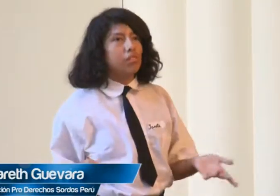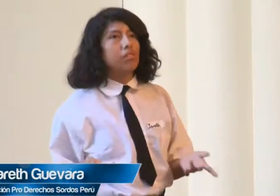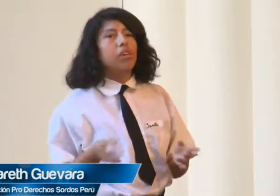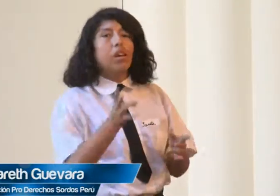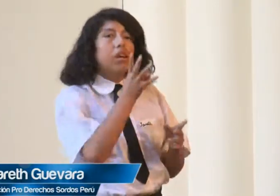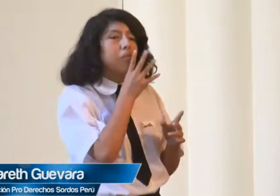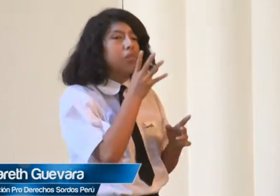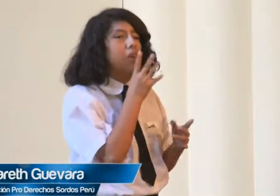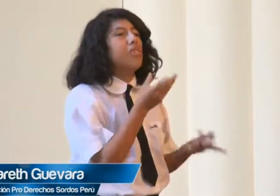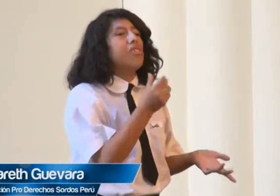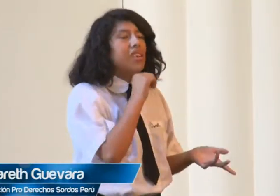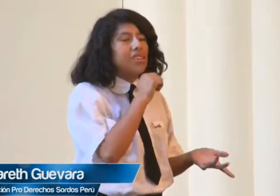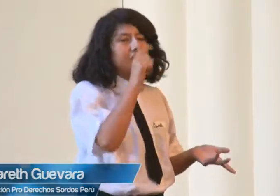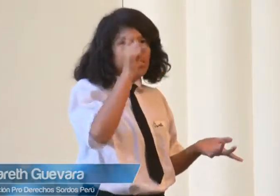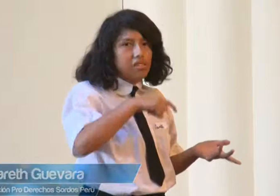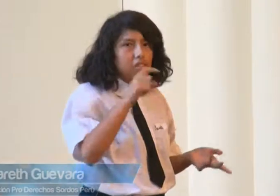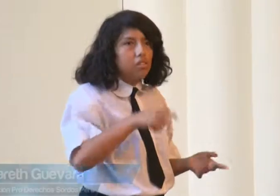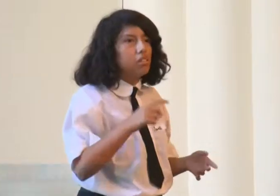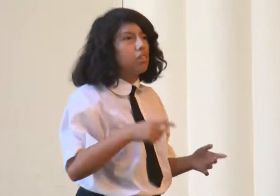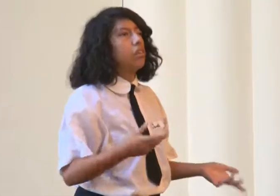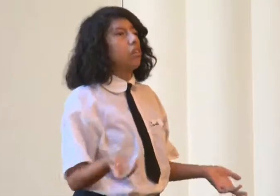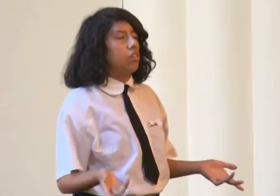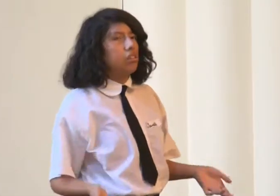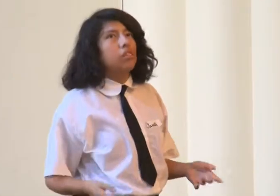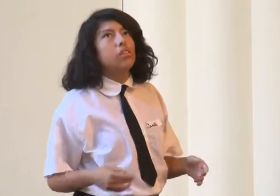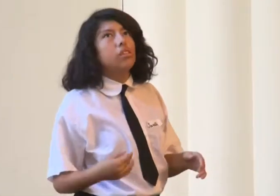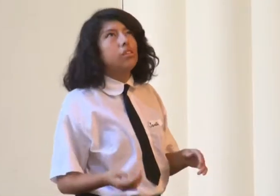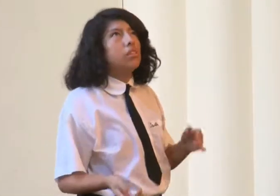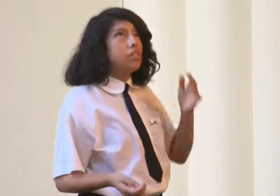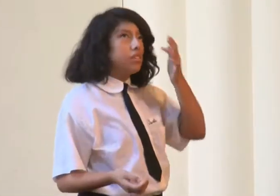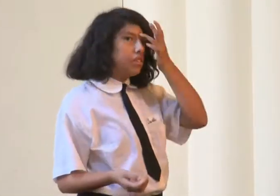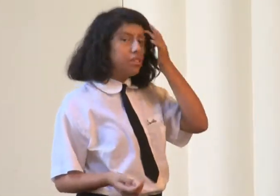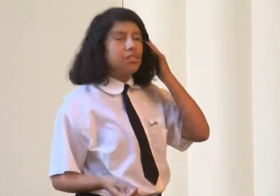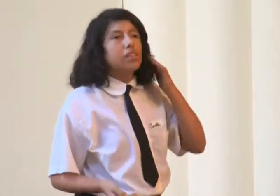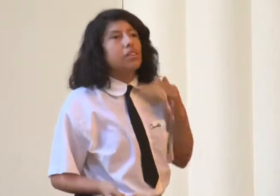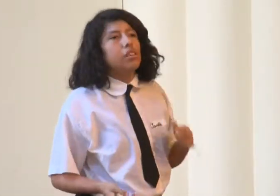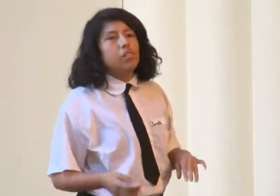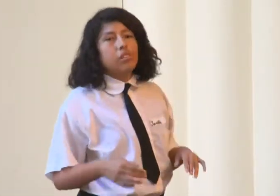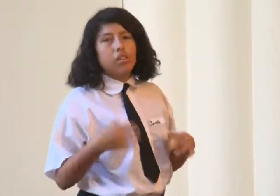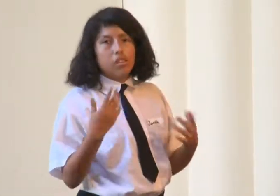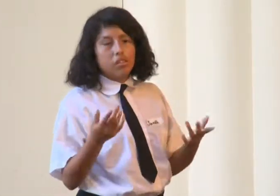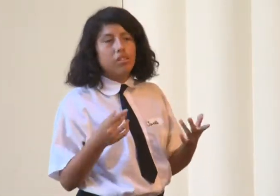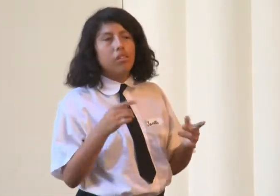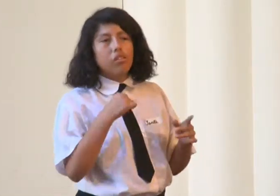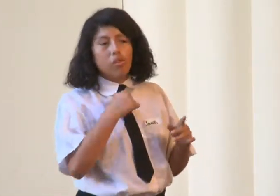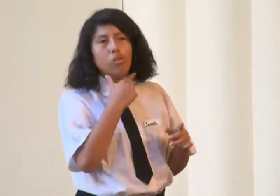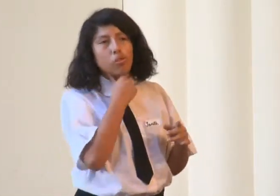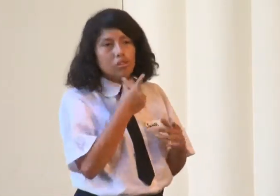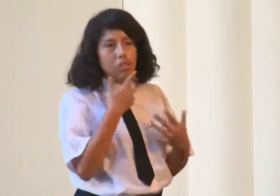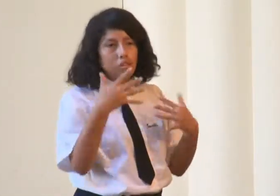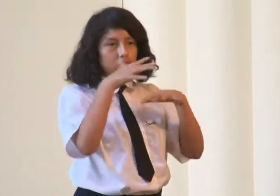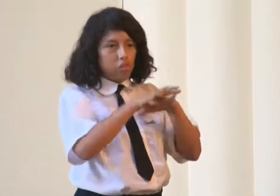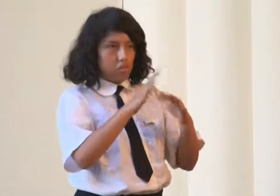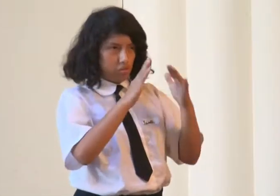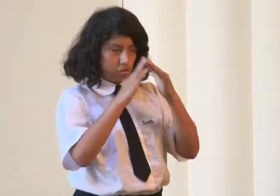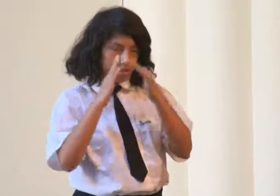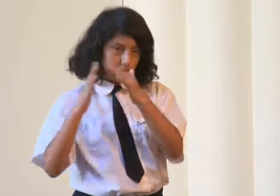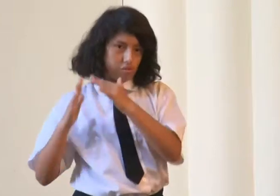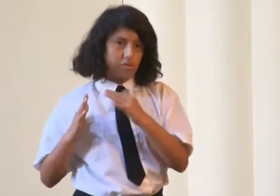todos los niños con discapacidad los niños sordos ciegos los niños con dificultades físicas como me gustaría